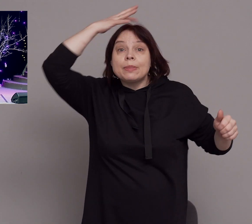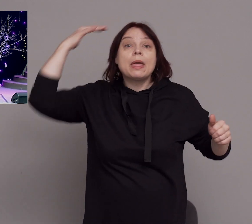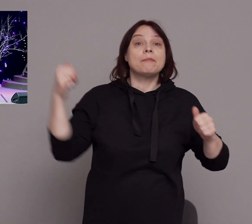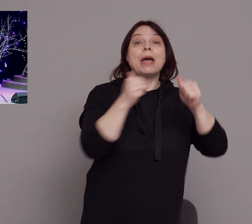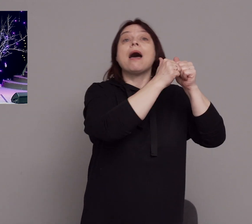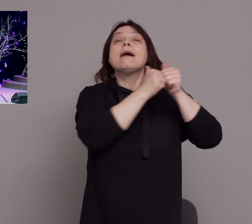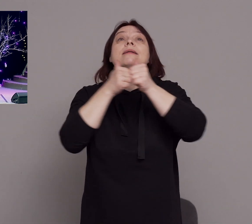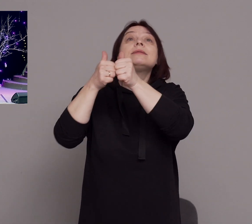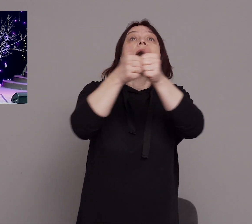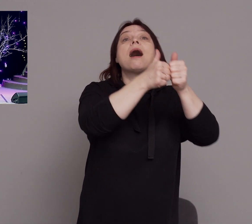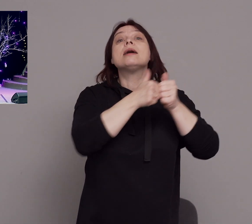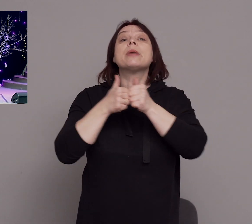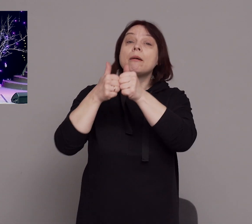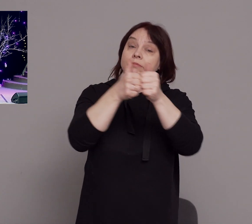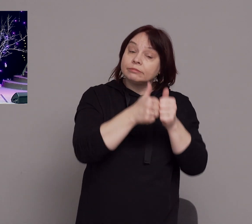Но